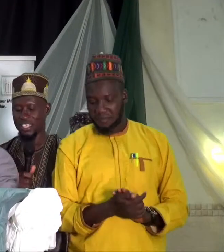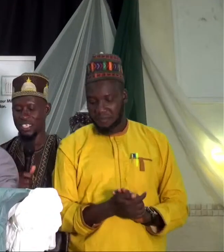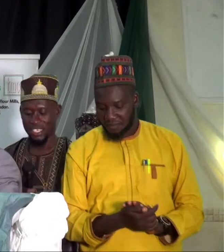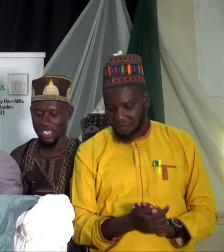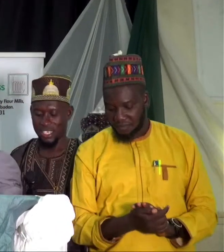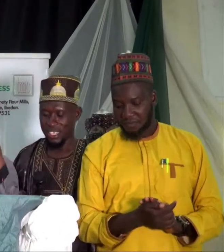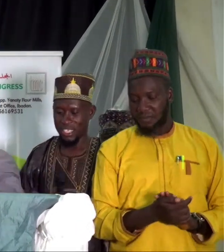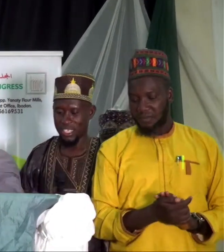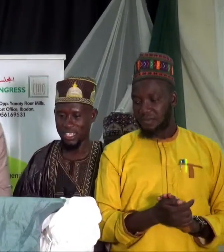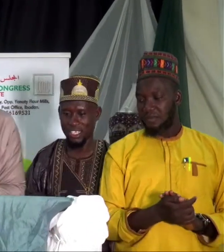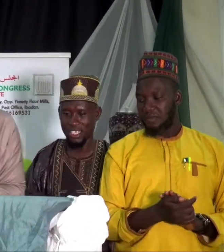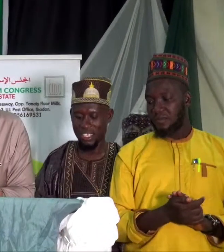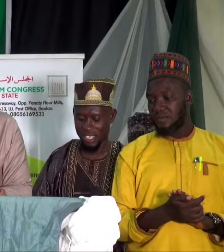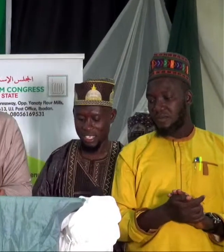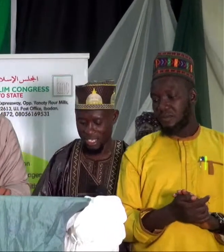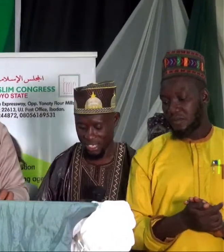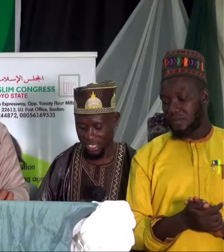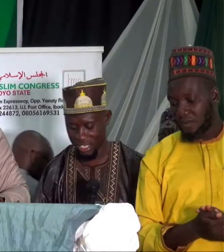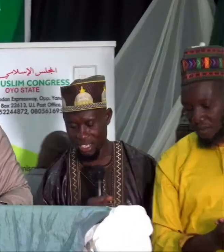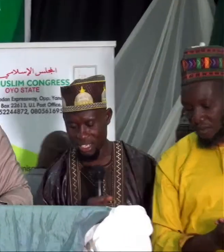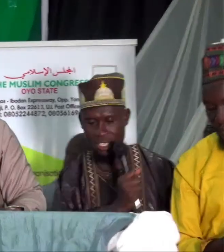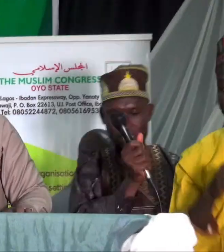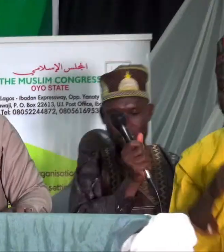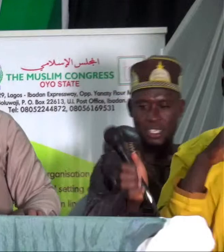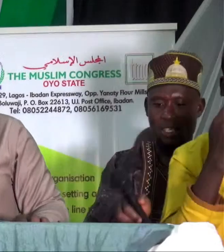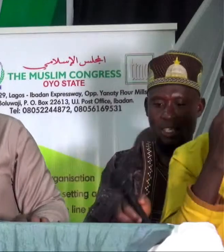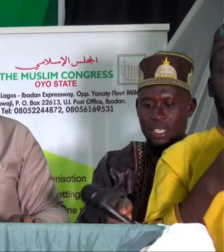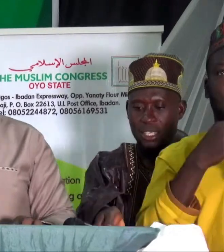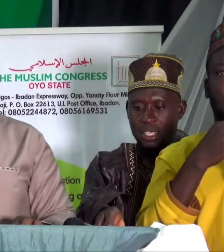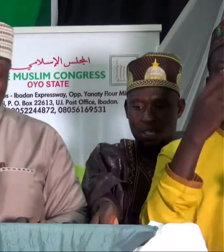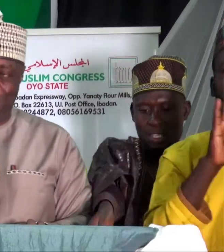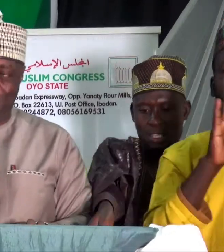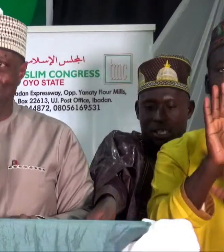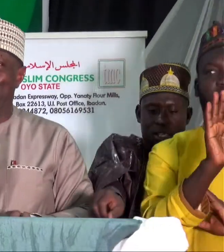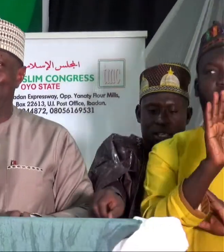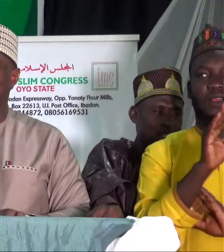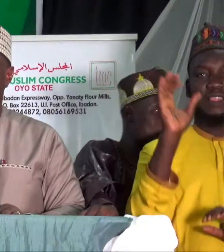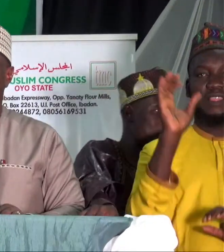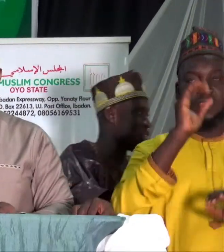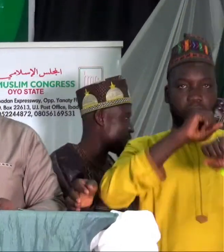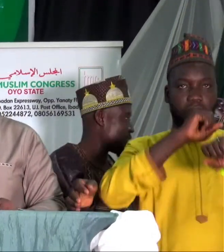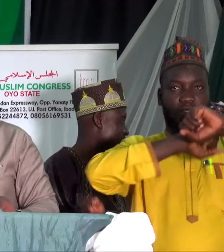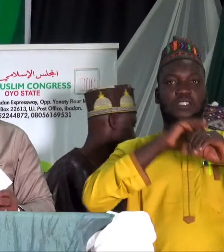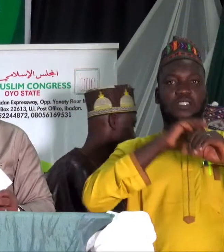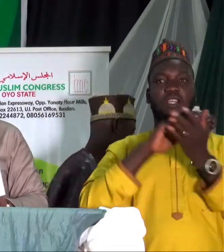أعوذ بالله من الشيطان الرجيم بسم الله الرحمن الرحيم